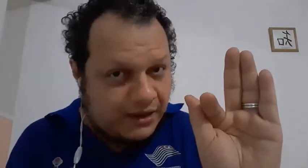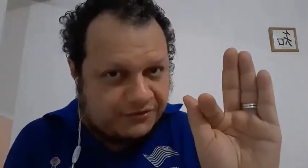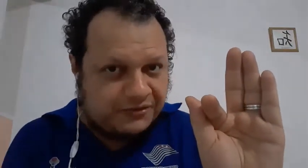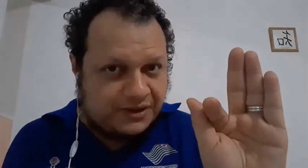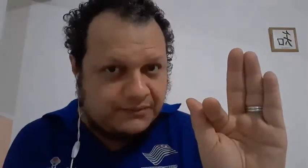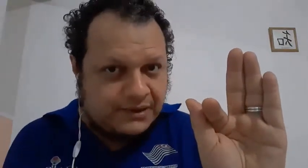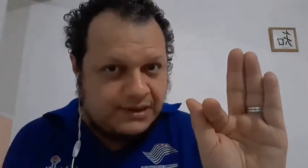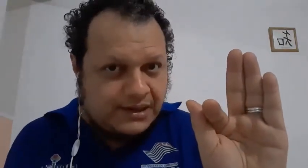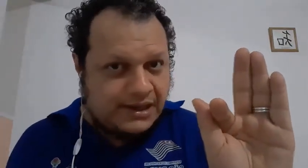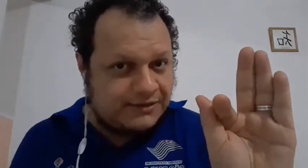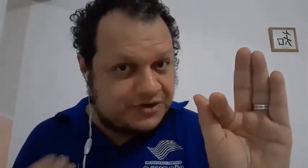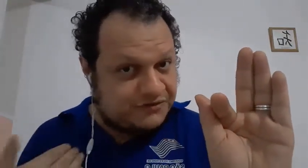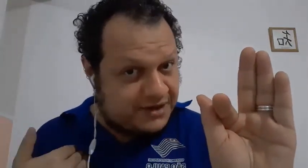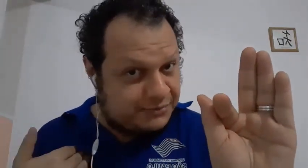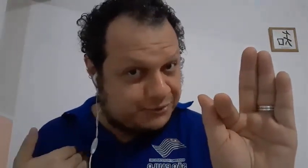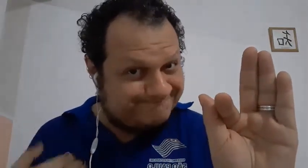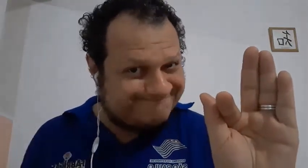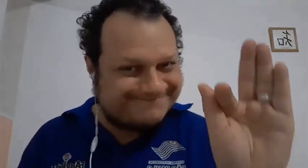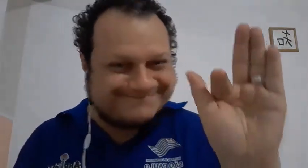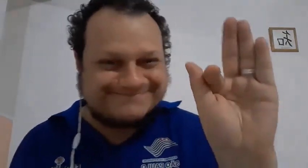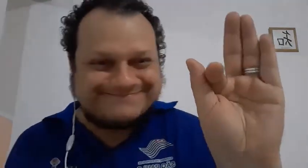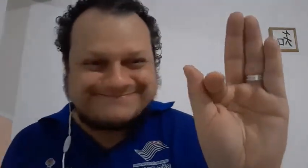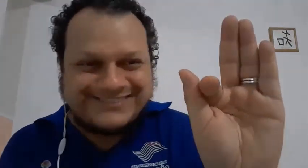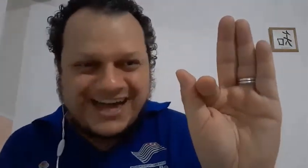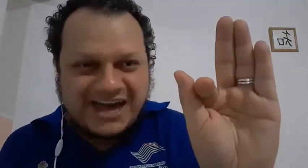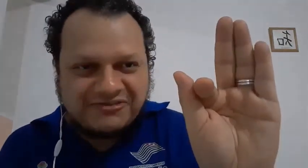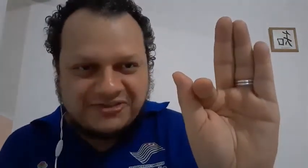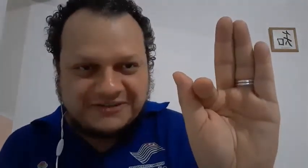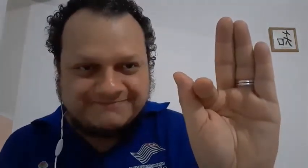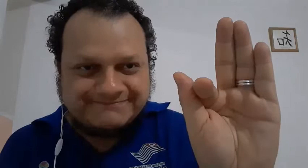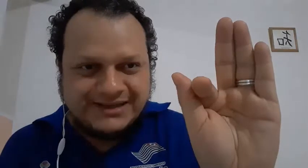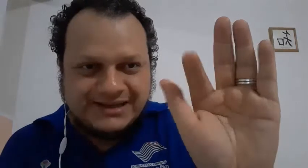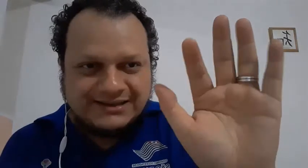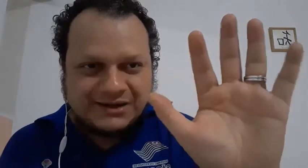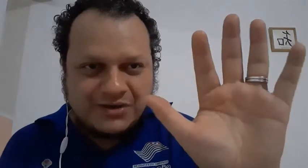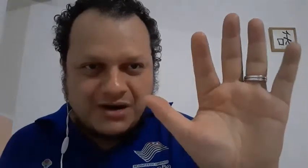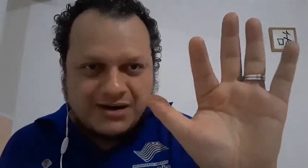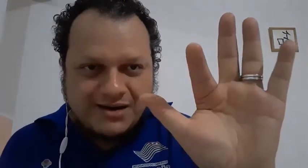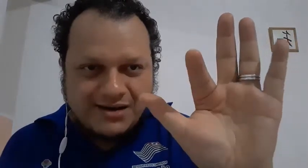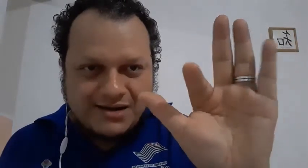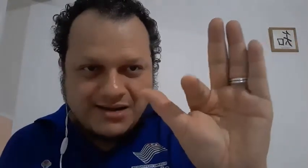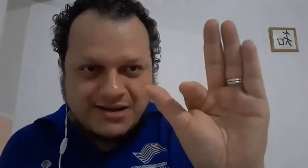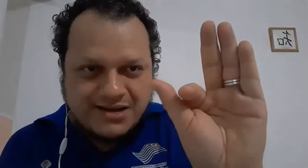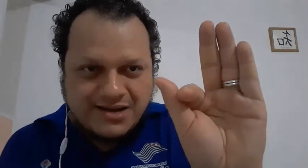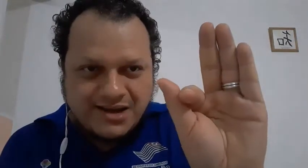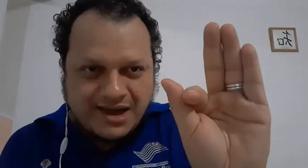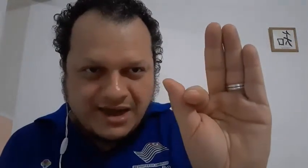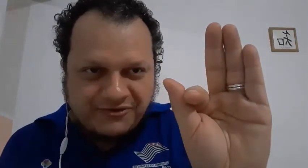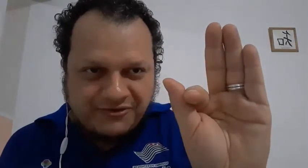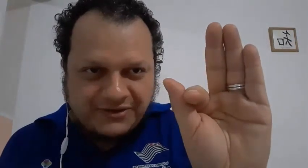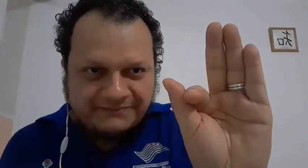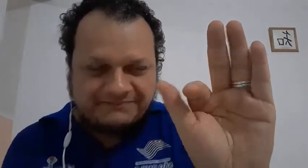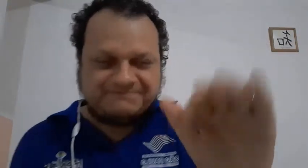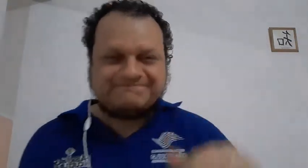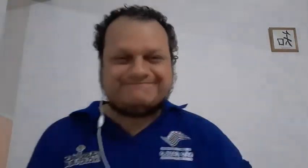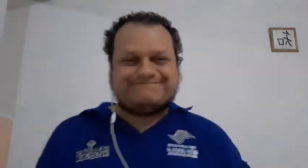F. F de Fábio. F. Então, ó. F.